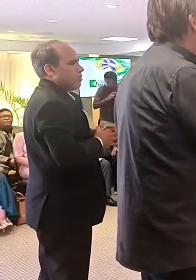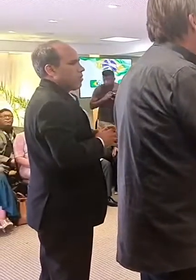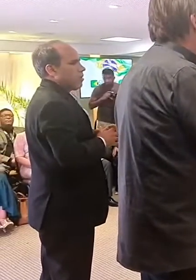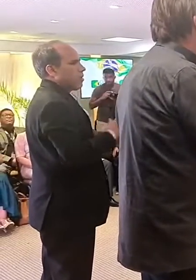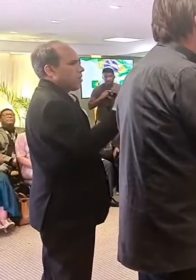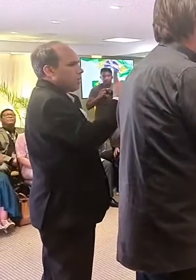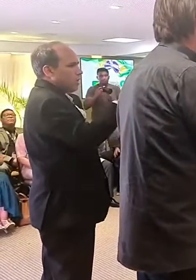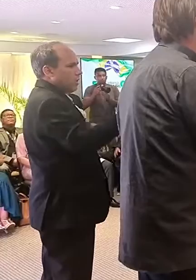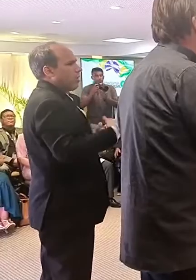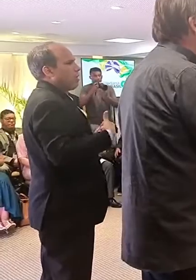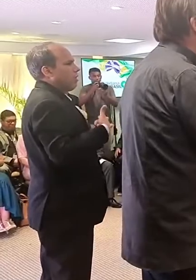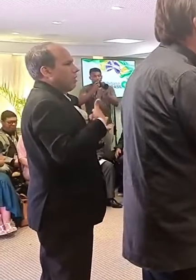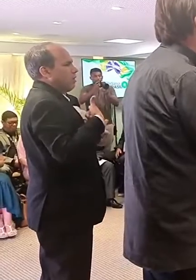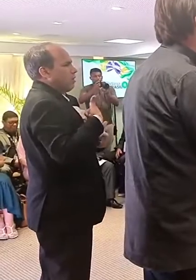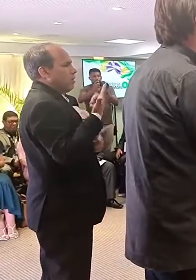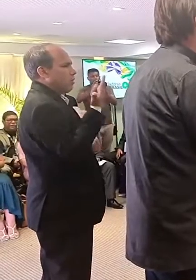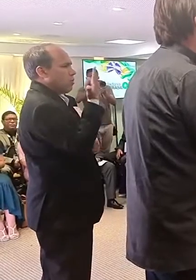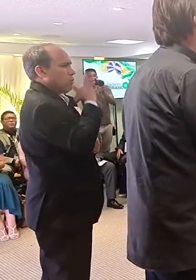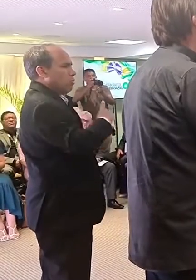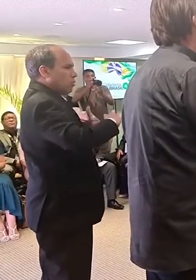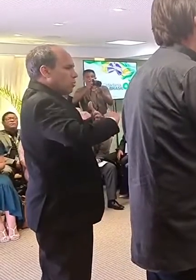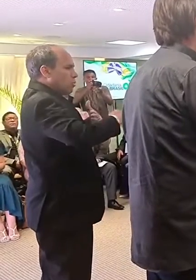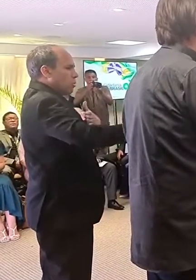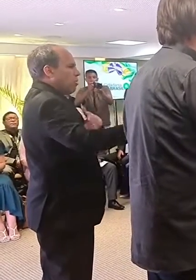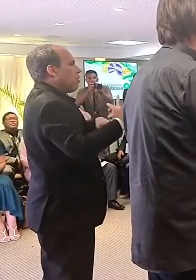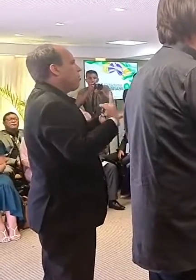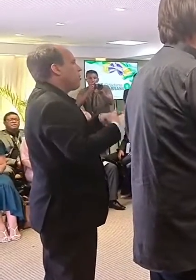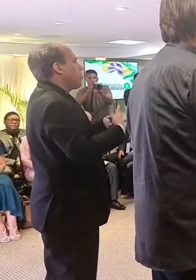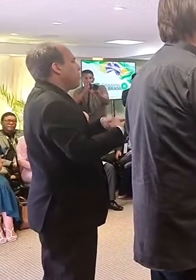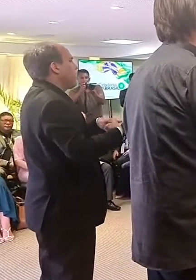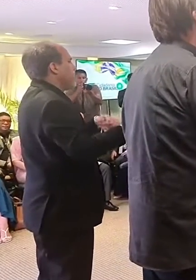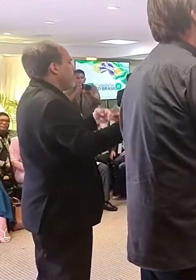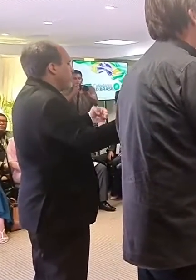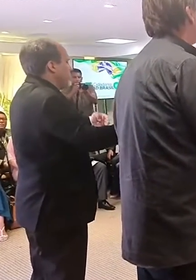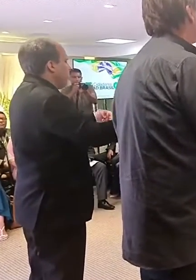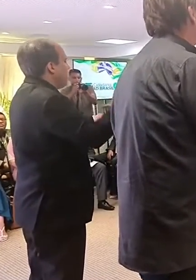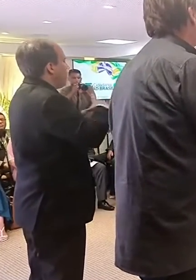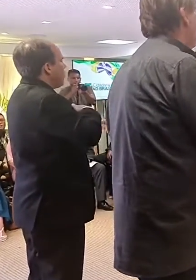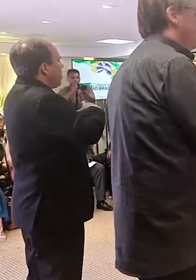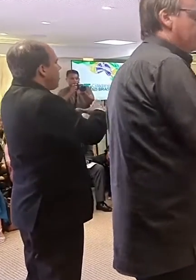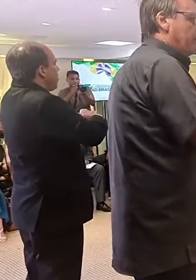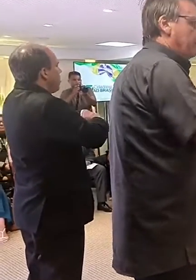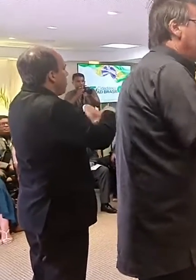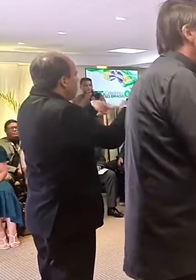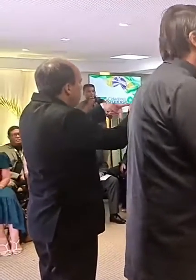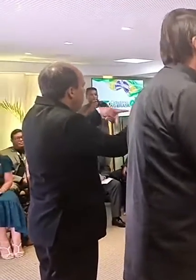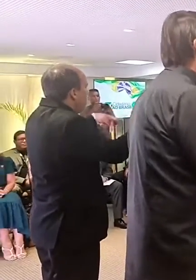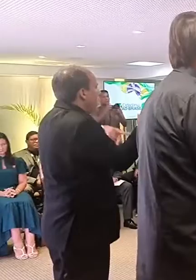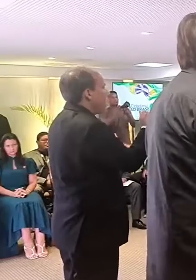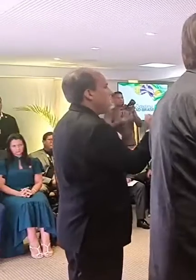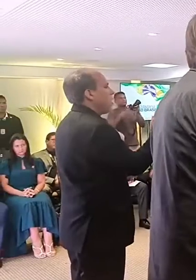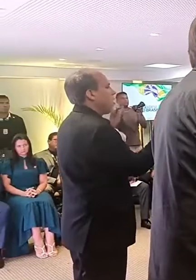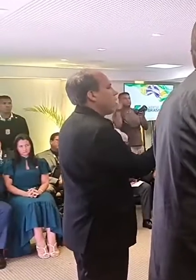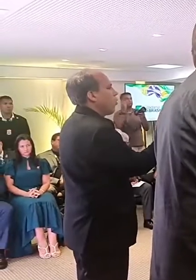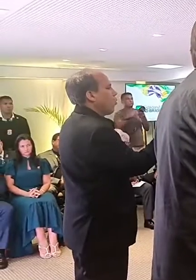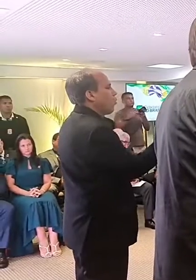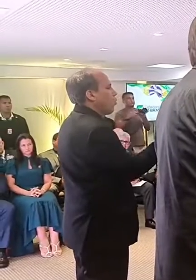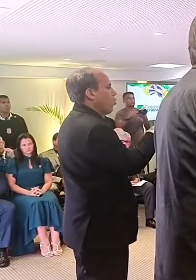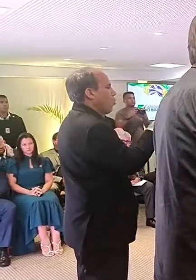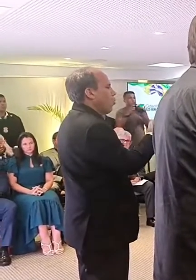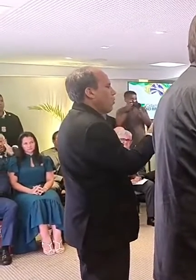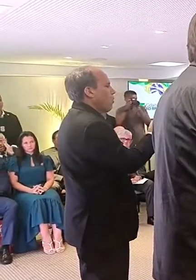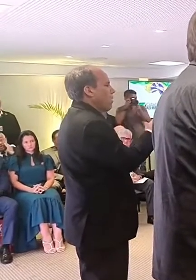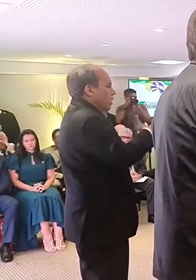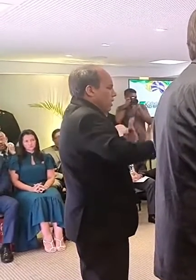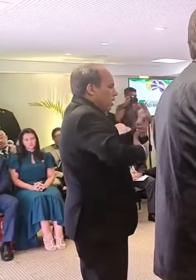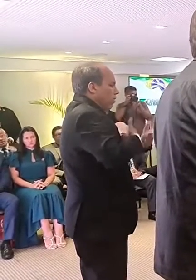Isso é fruto de um ministério que tem independência para trabalhar. Como estava conversando com o Gilson agora há pouco,